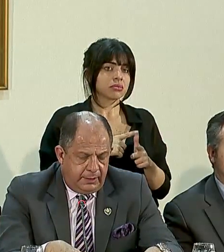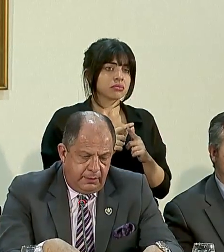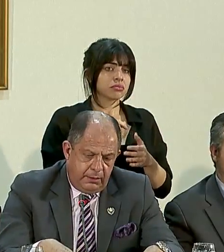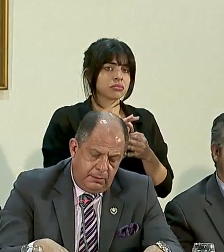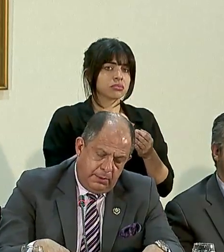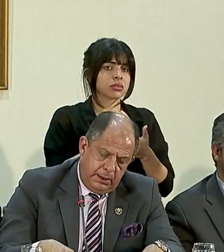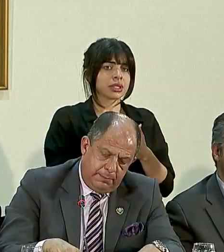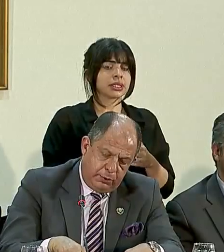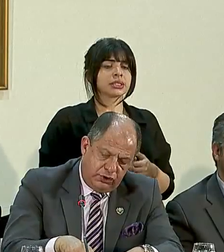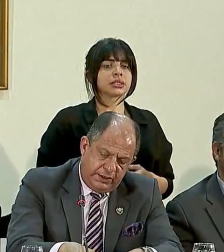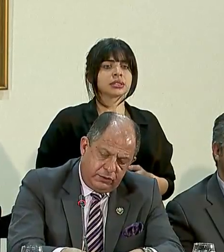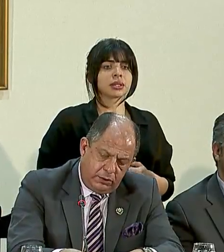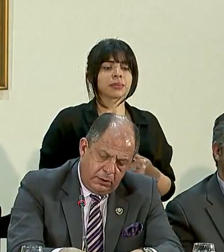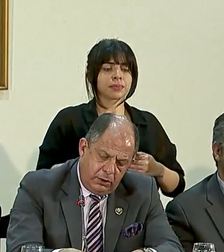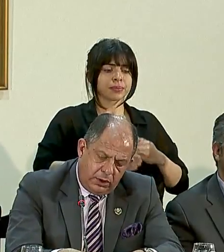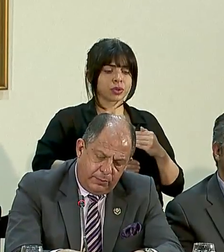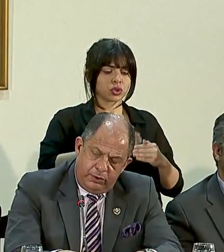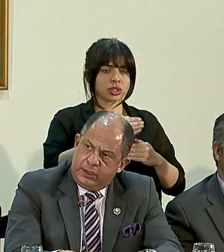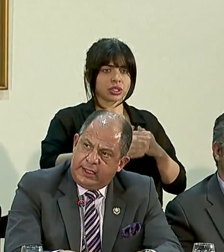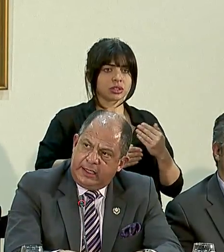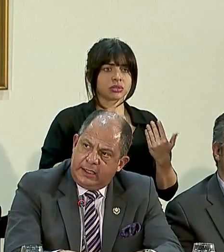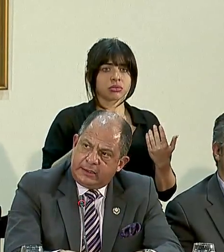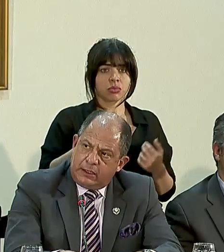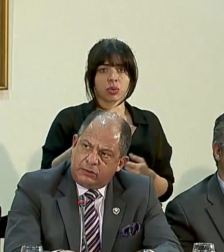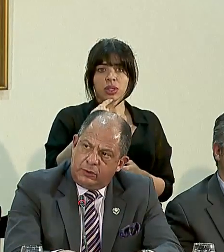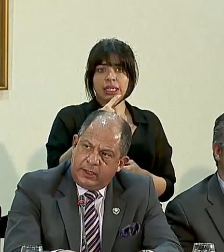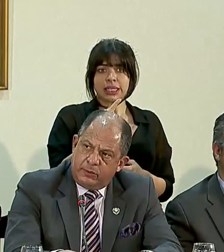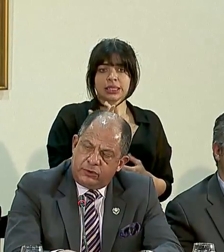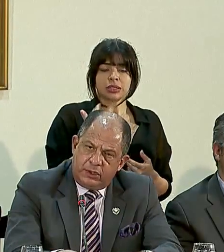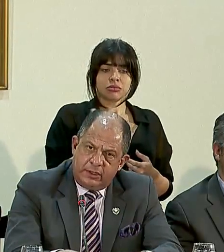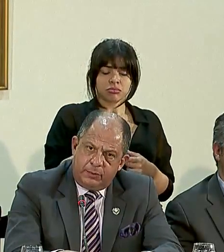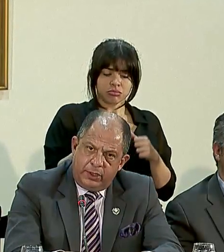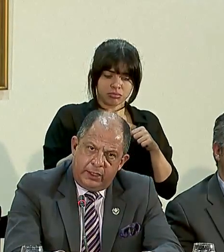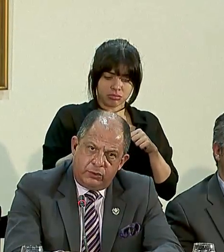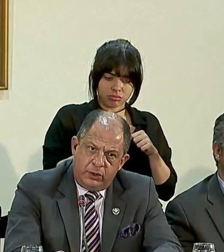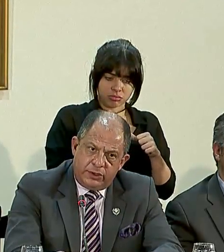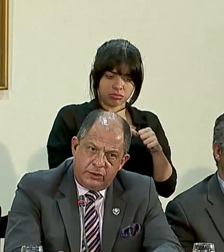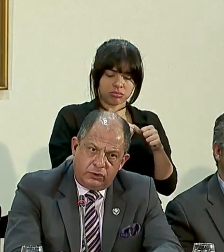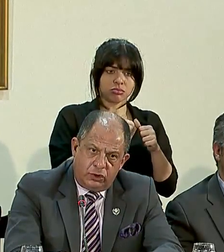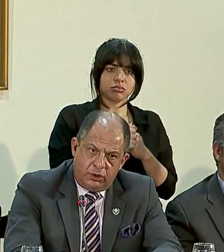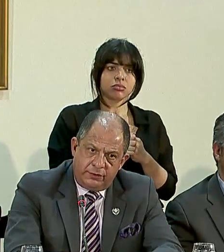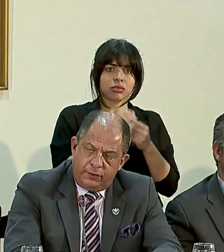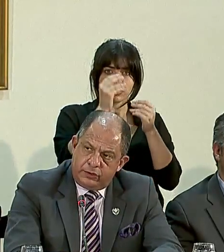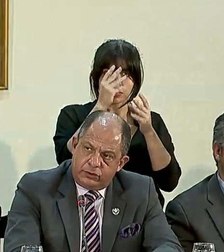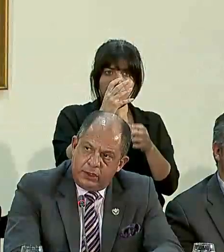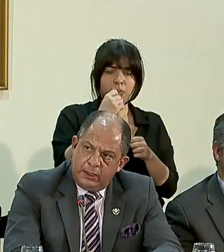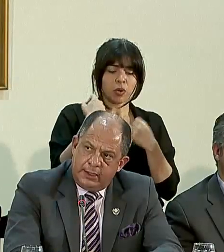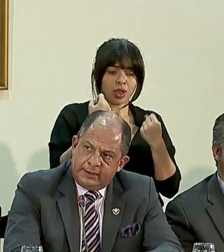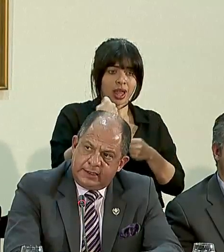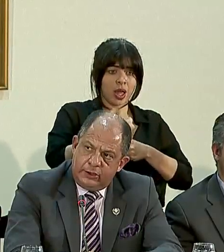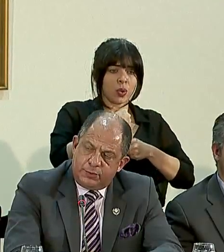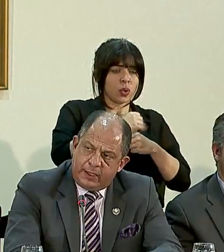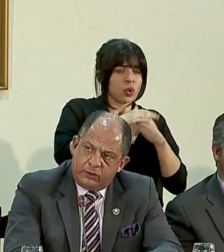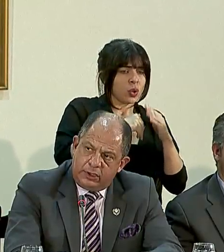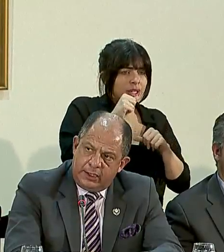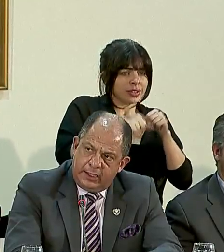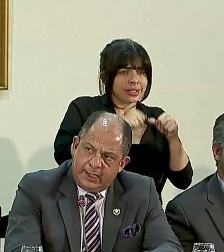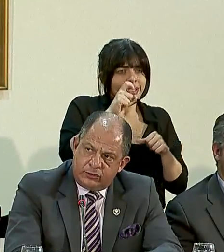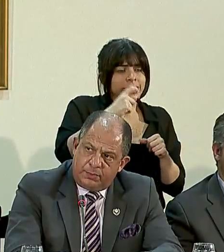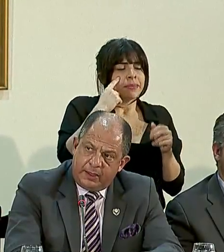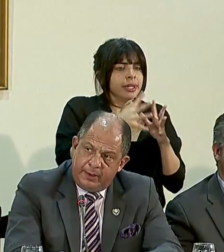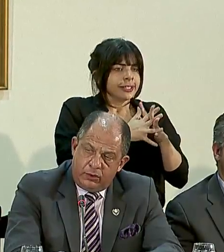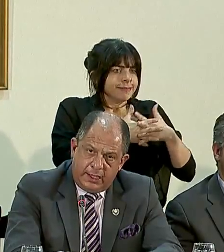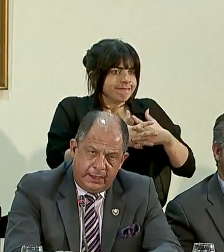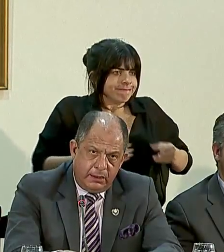ese proceso, lo que puedo indicarle es que continuaremos desde el Poder Ejecutivo haciendo todos los esfuerzos necesarios para contener